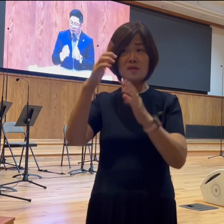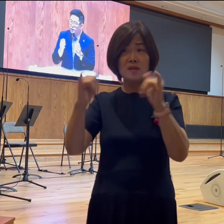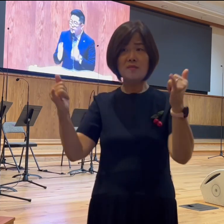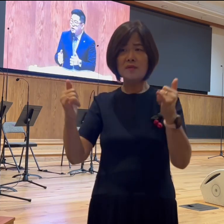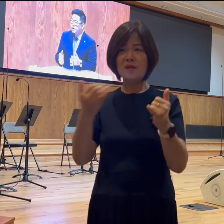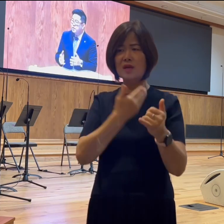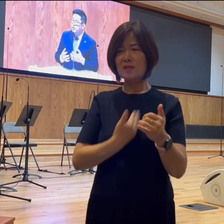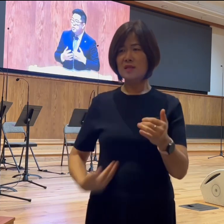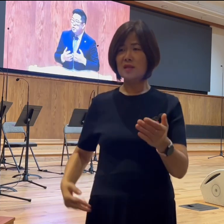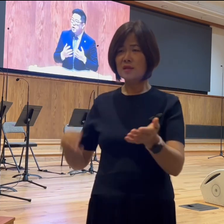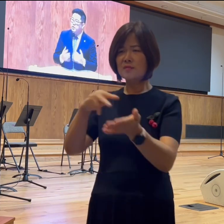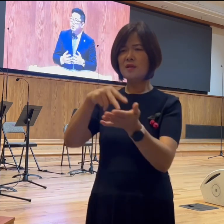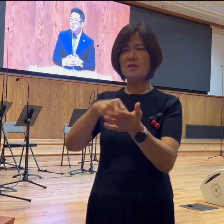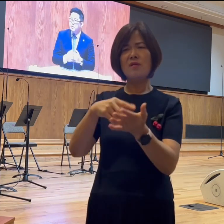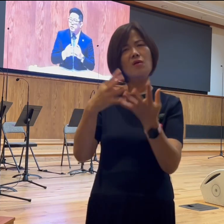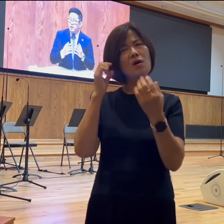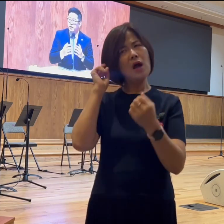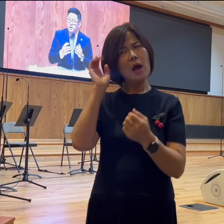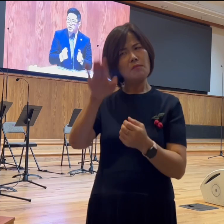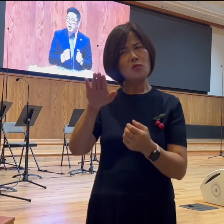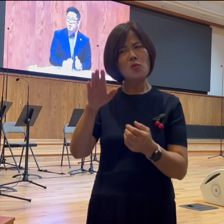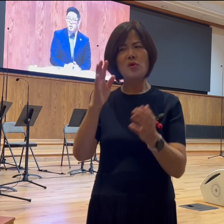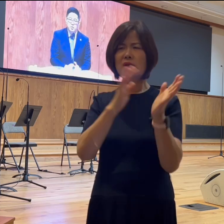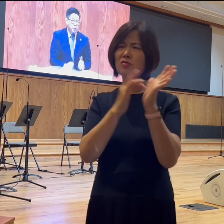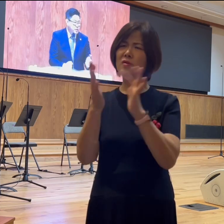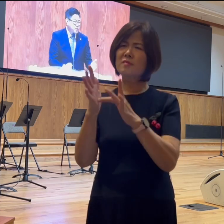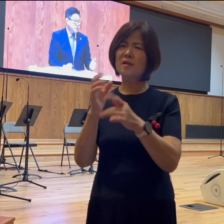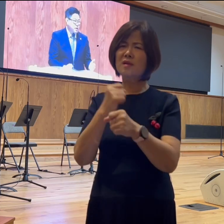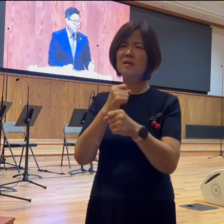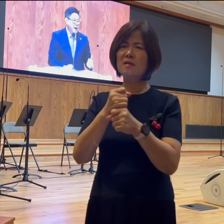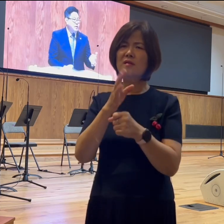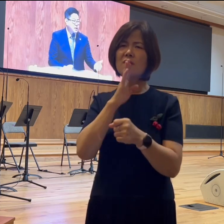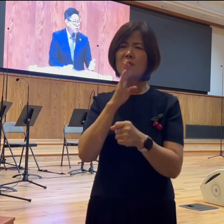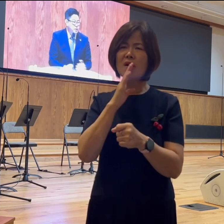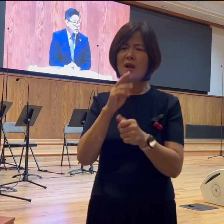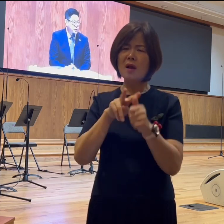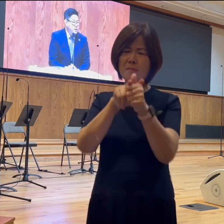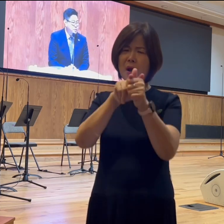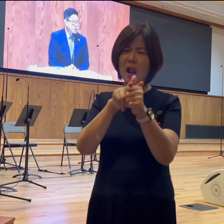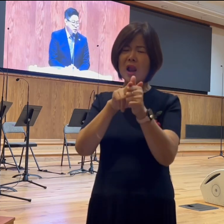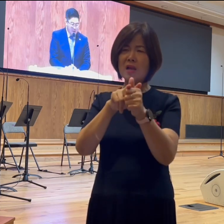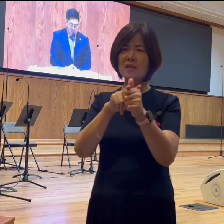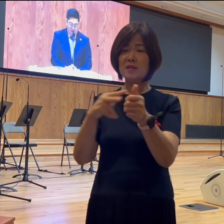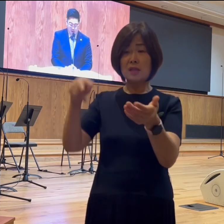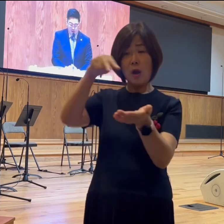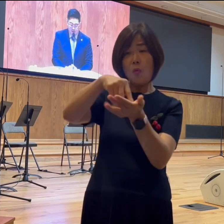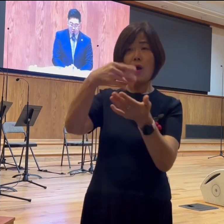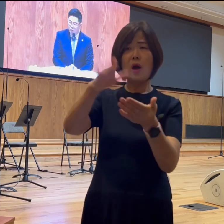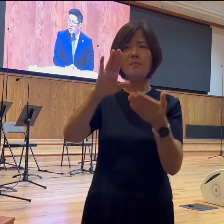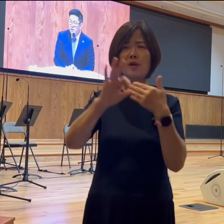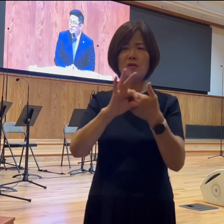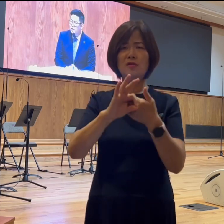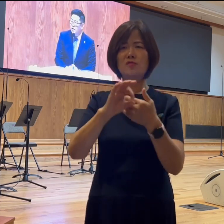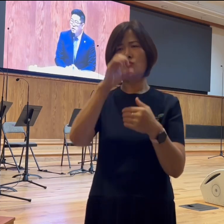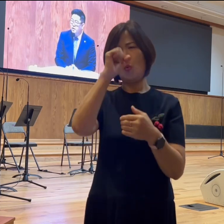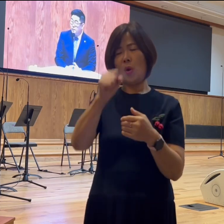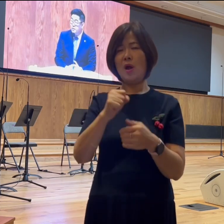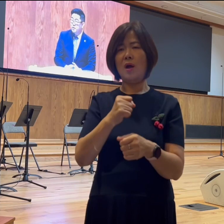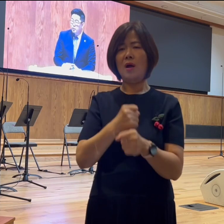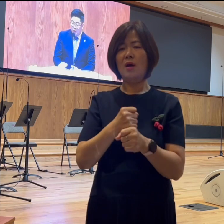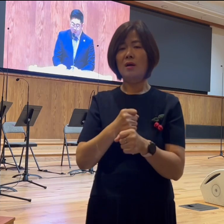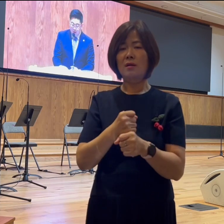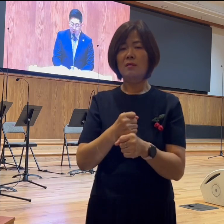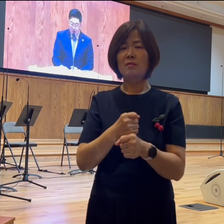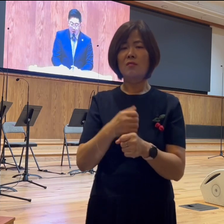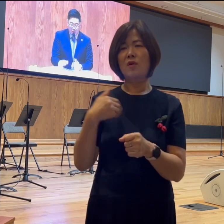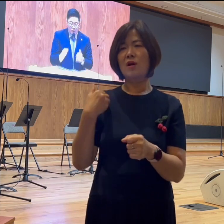제자들 입장에서는 어쩌면 예수님께서 기왕이면 좀 멋진 말을 타고 입성하셨으면 어땠을까, 더 좋지 않았을까 싶었을지